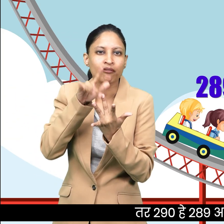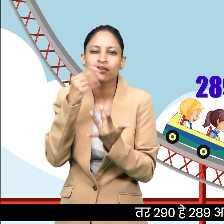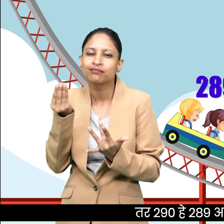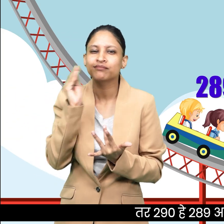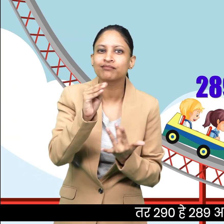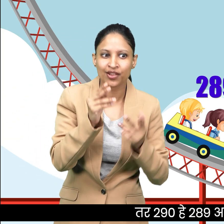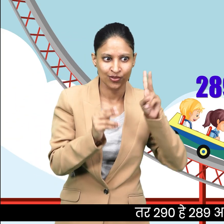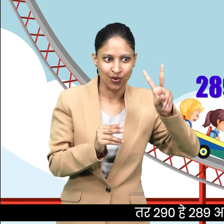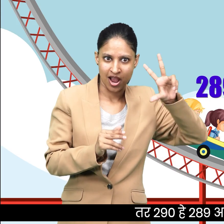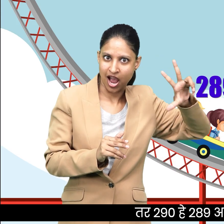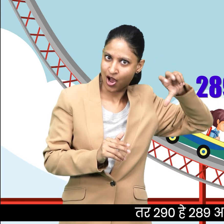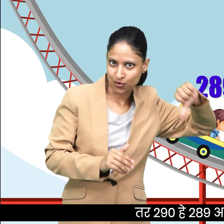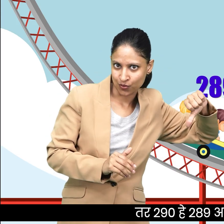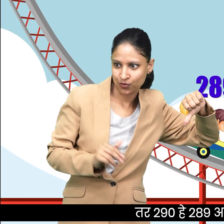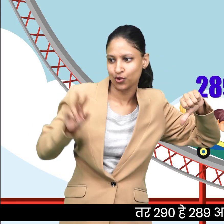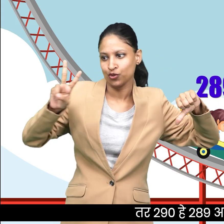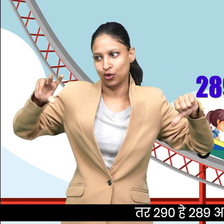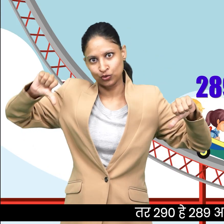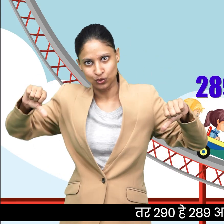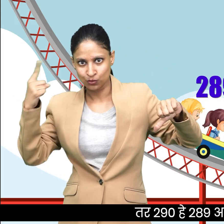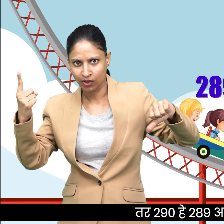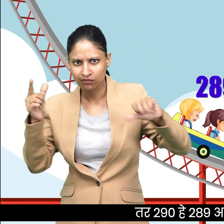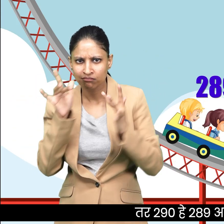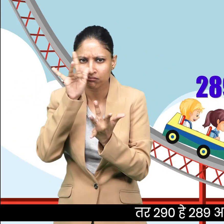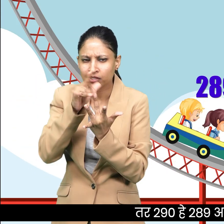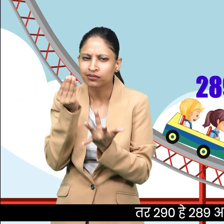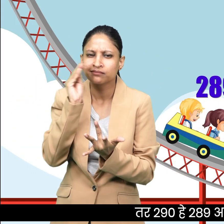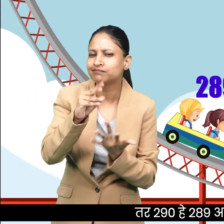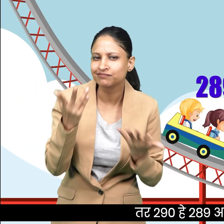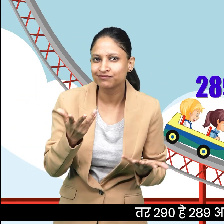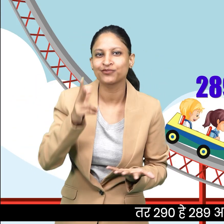तर 290 हे 289 आणि 291 च्या दरम्यान आहे.